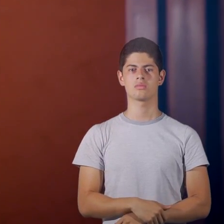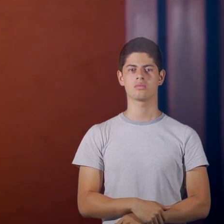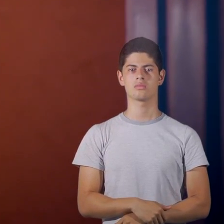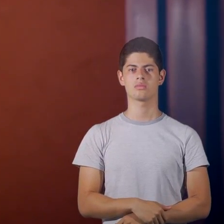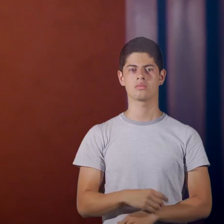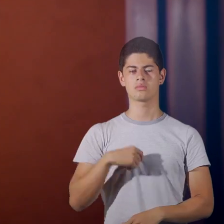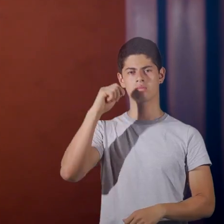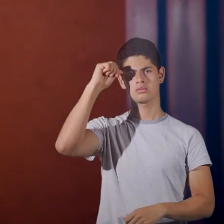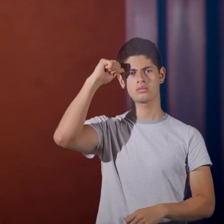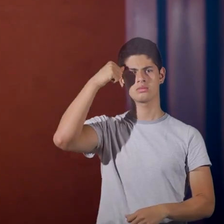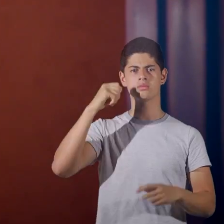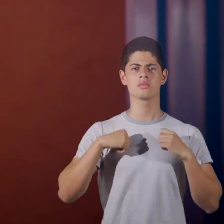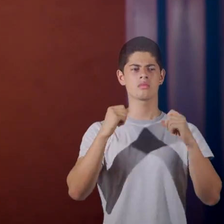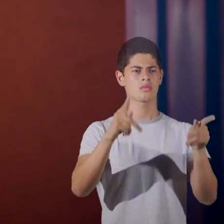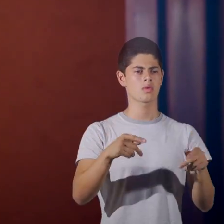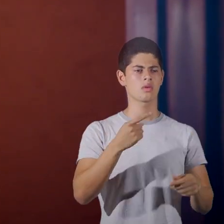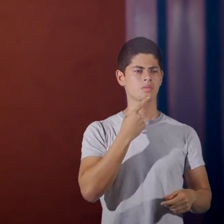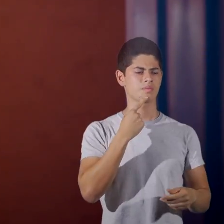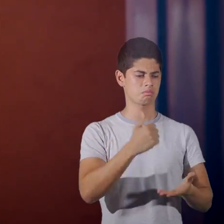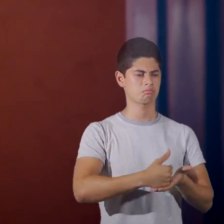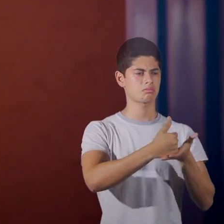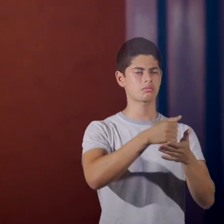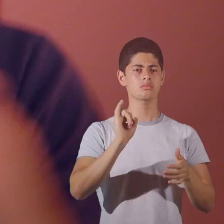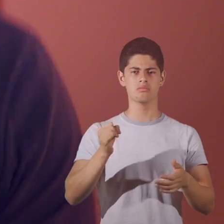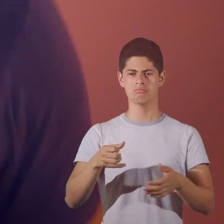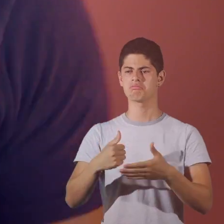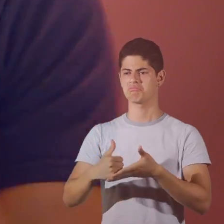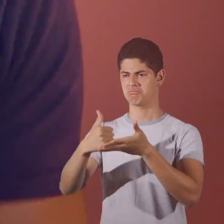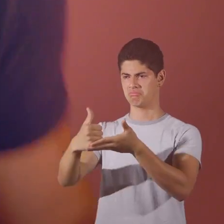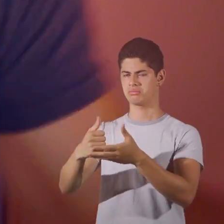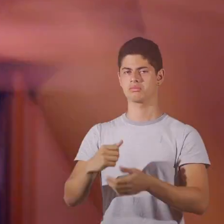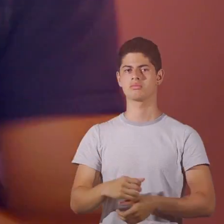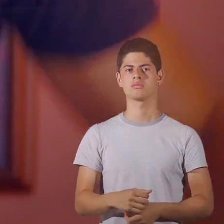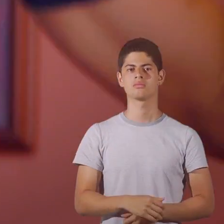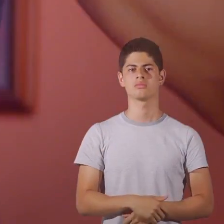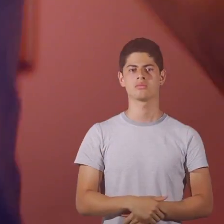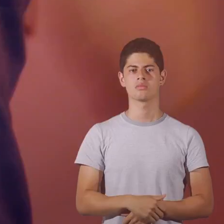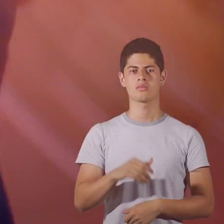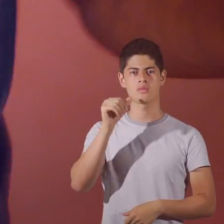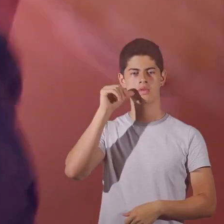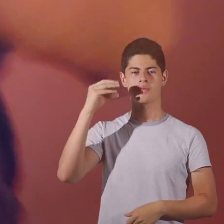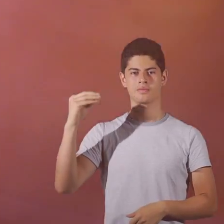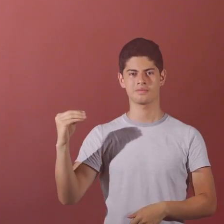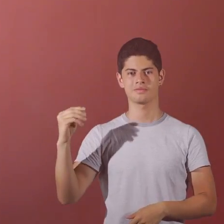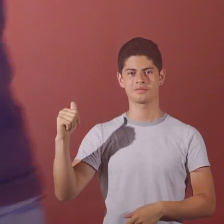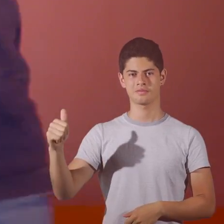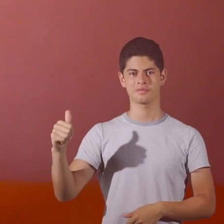el batallón, entonces recuerdo de que la gente me decía de que lo hacía muy bien, entonces por eso